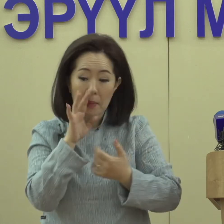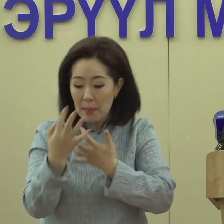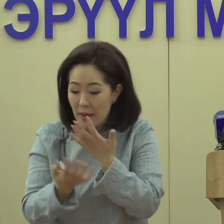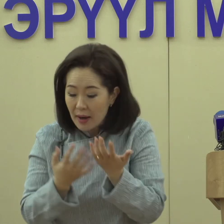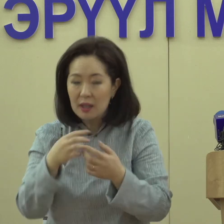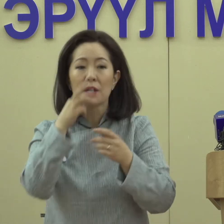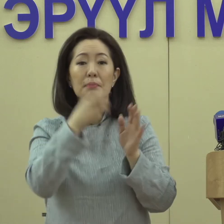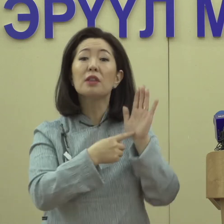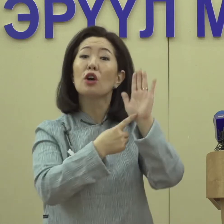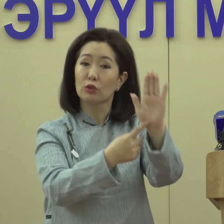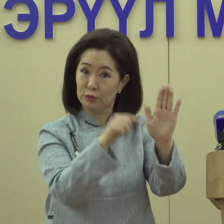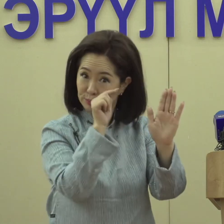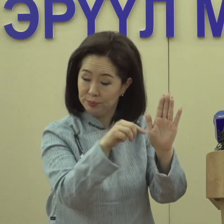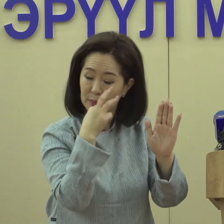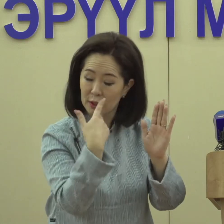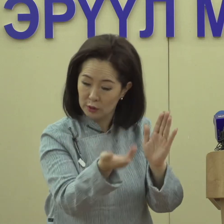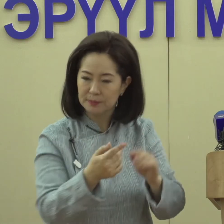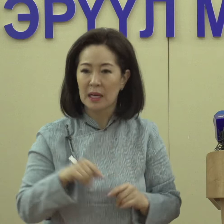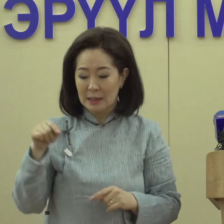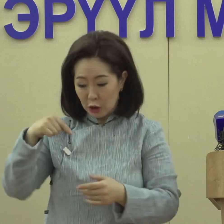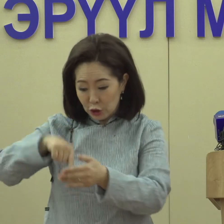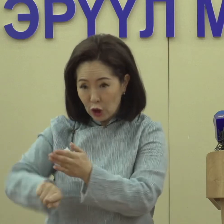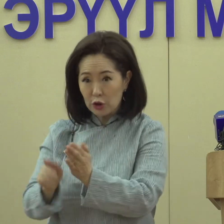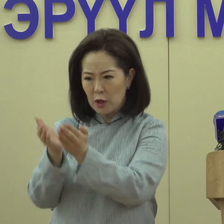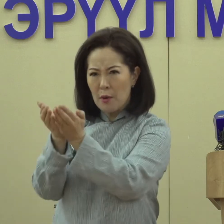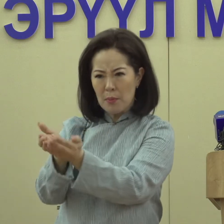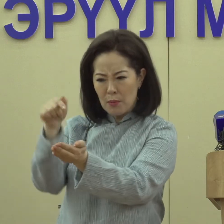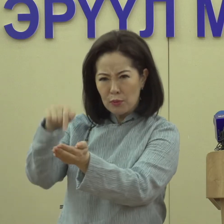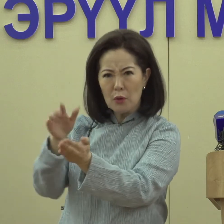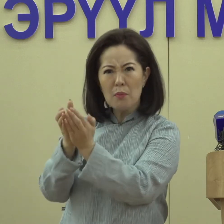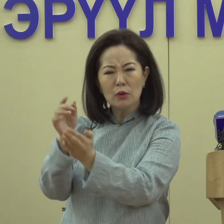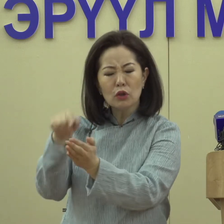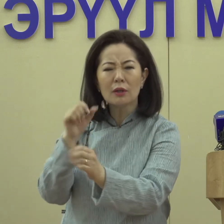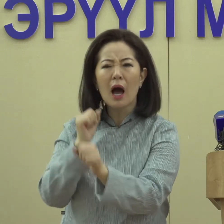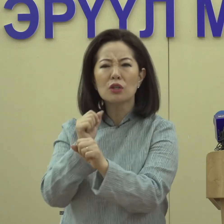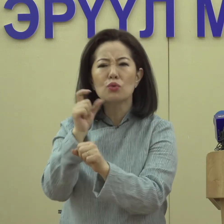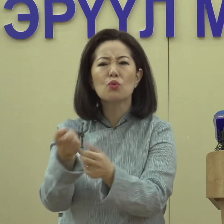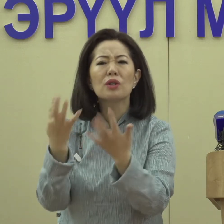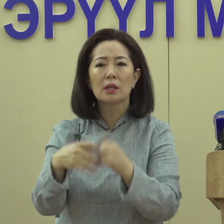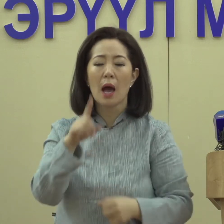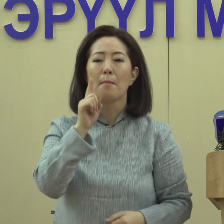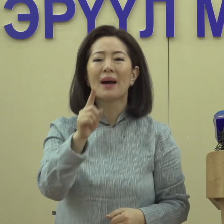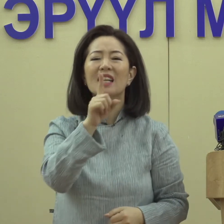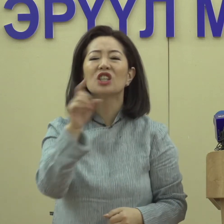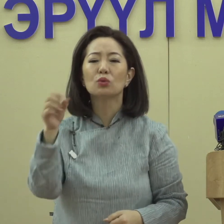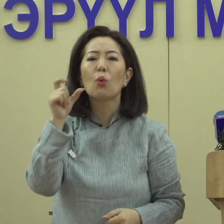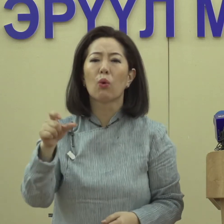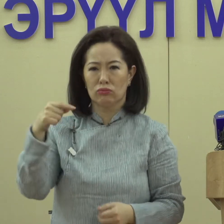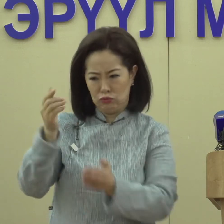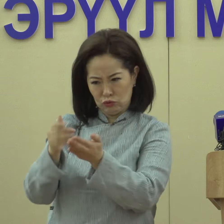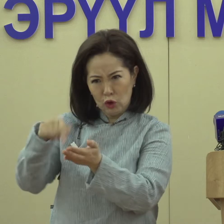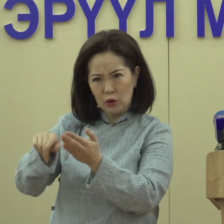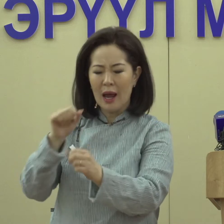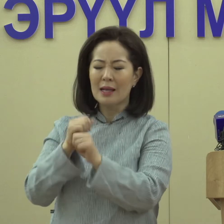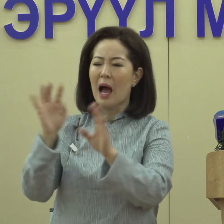байна. За мөн хөлөг онгоцны ажилчид болох нийт 1100 гаруй ажилтныг бол онгоц дээр нь 14 хоног тусгаарлах